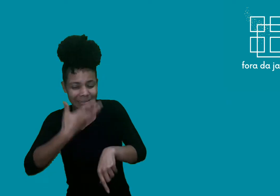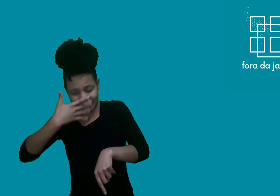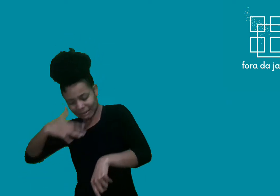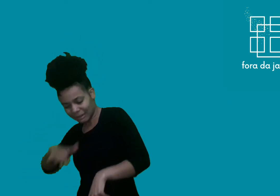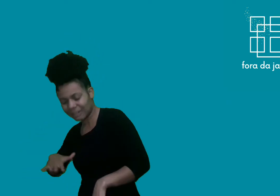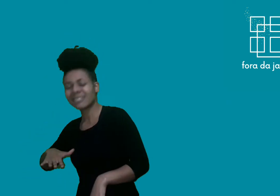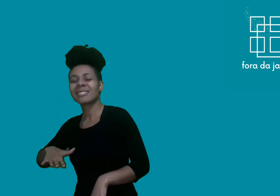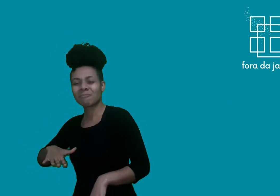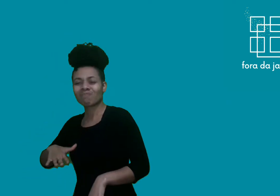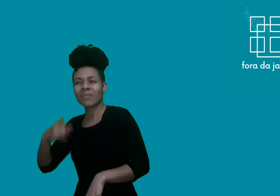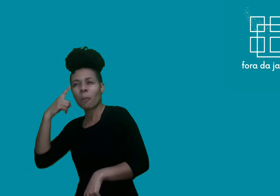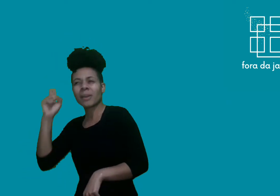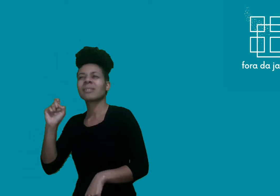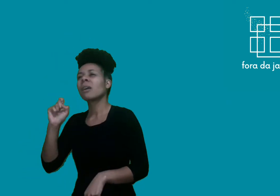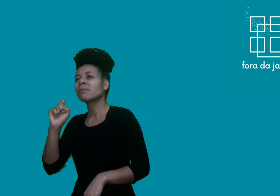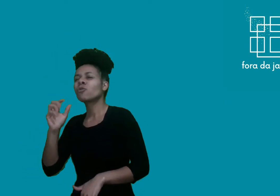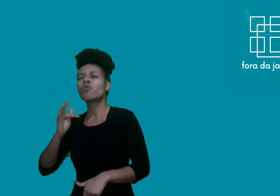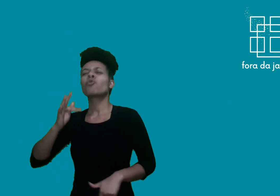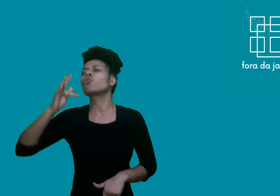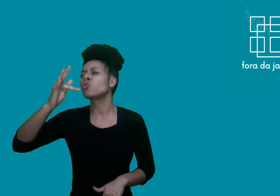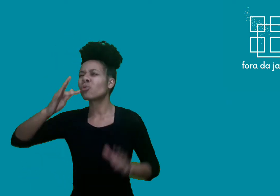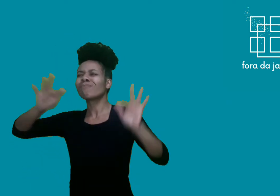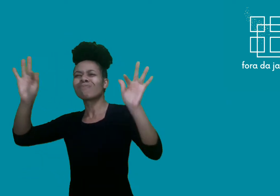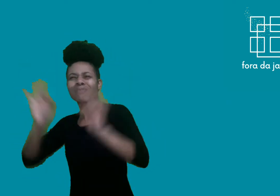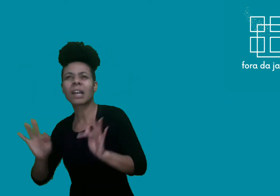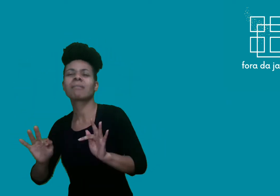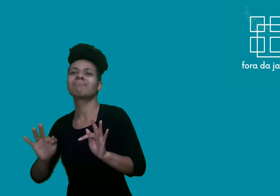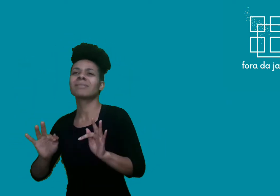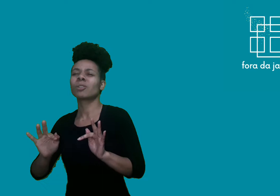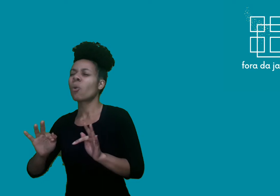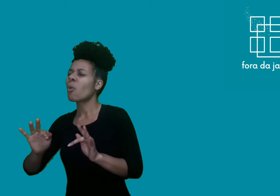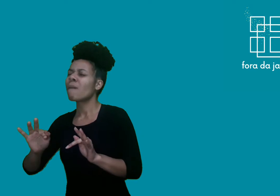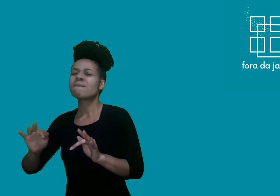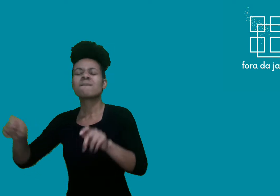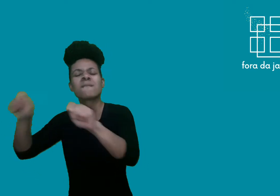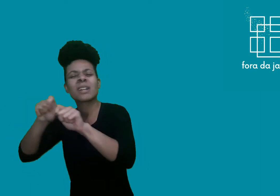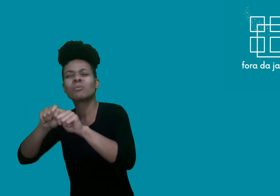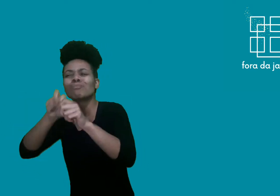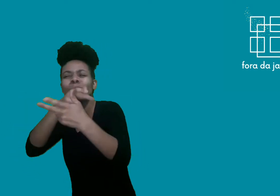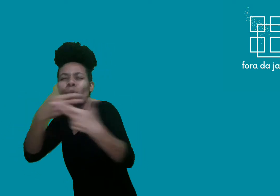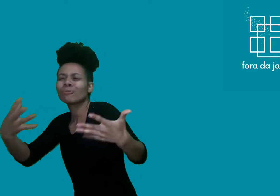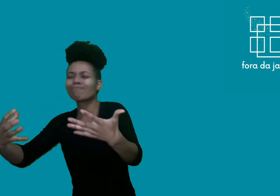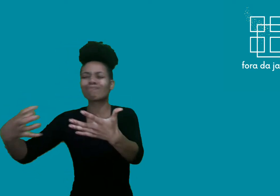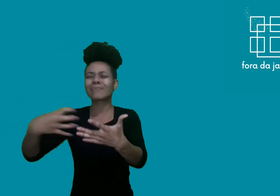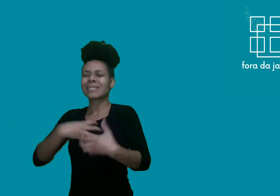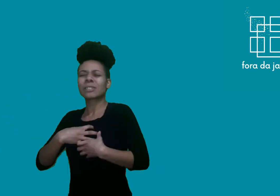essa linha de pensamento, porque a vida é dura. Temos contas para pagar, temos a saúde para